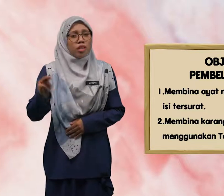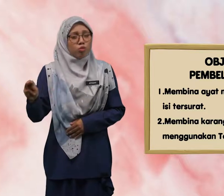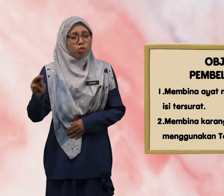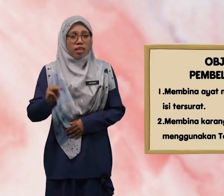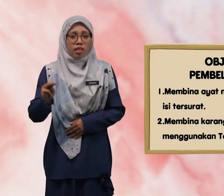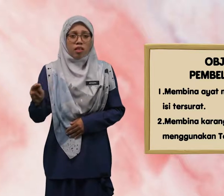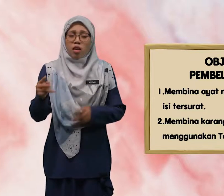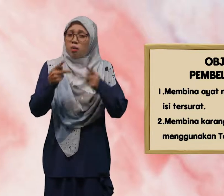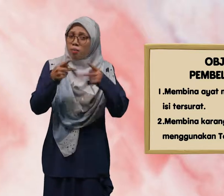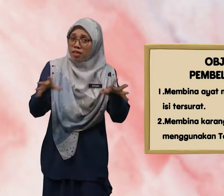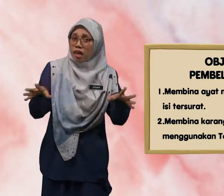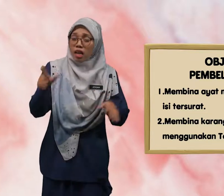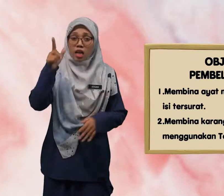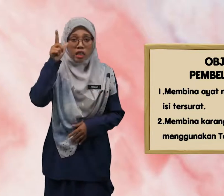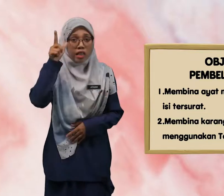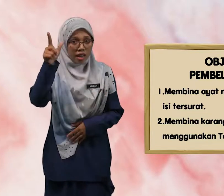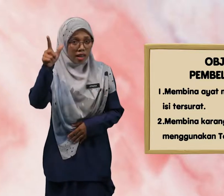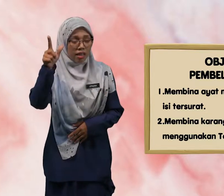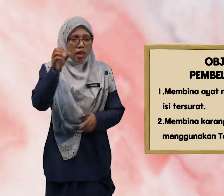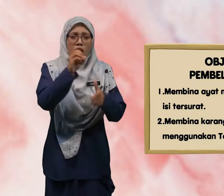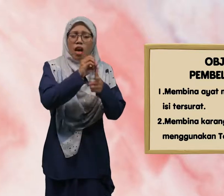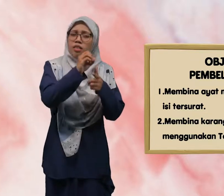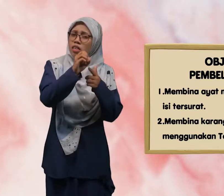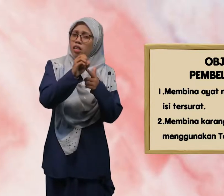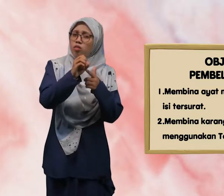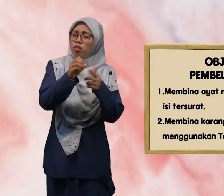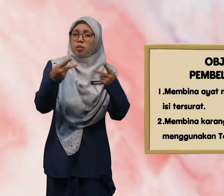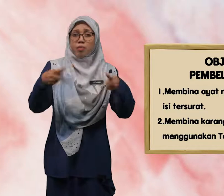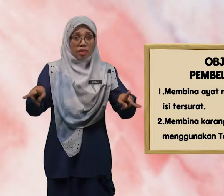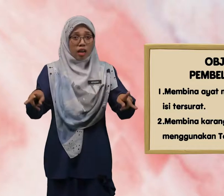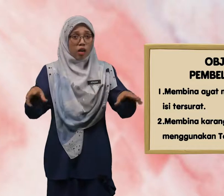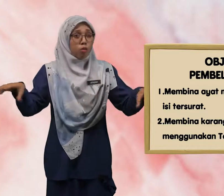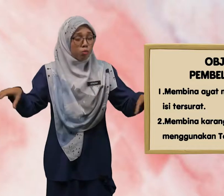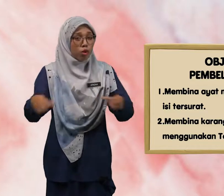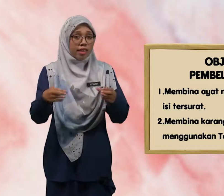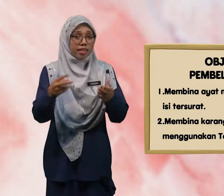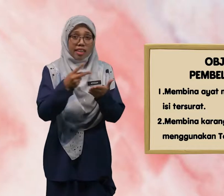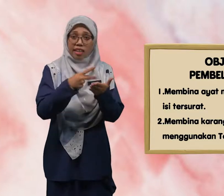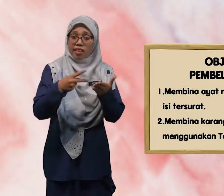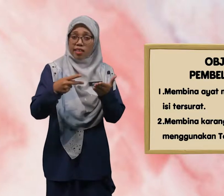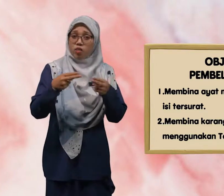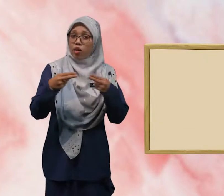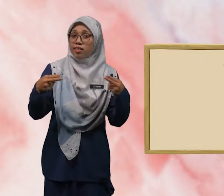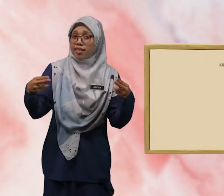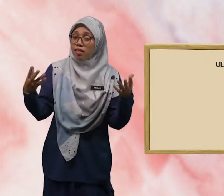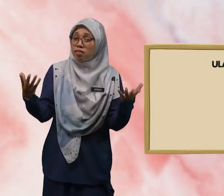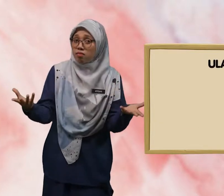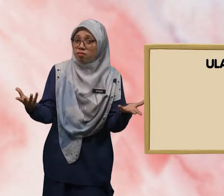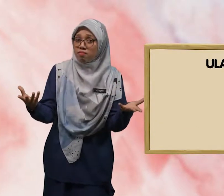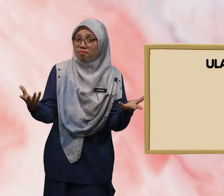murid-murid pernah di Hai atau pernah Woi karangan pula CY